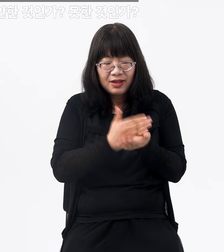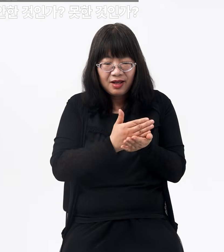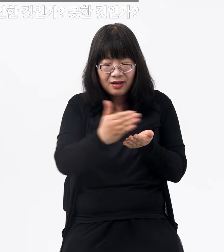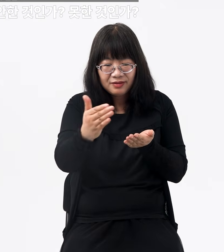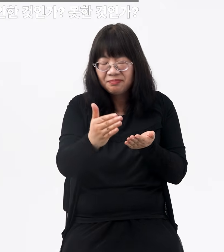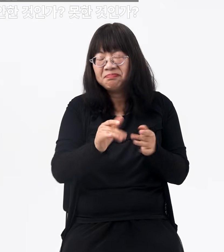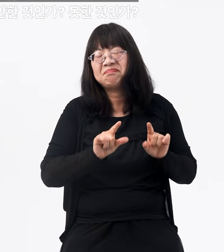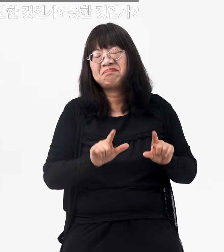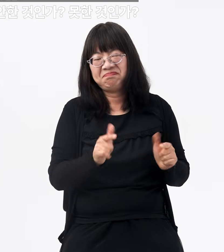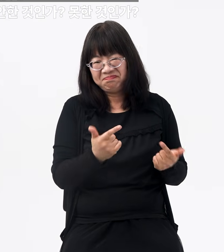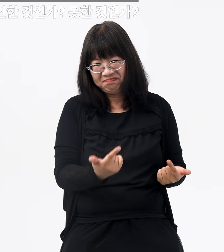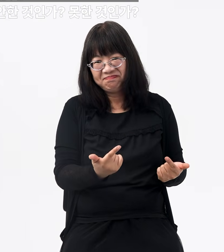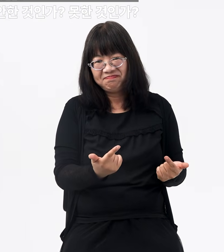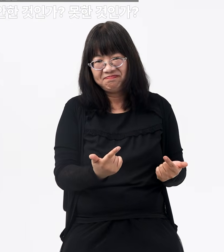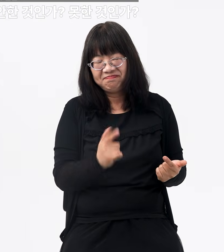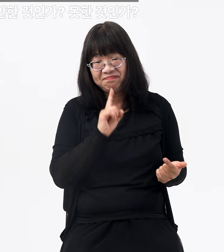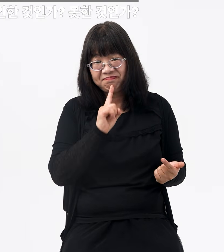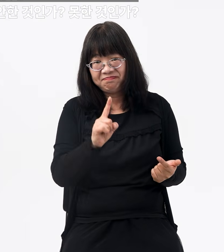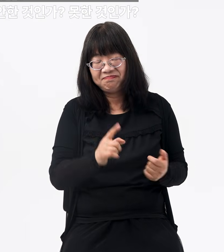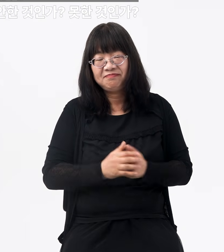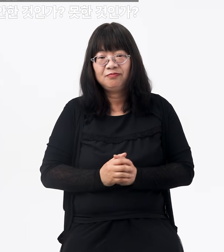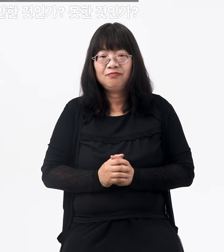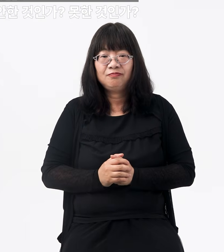쫓아내지 않았다라는 뜻입니다.